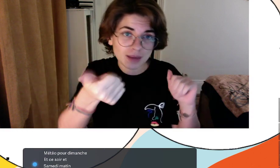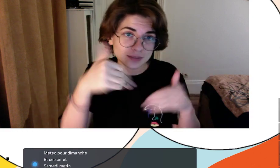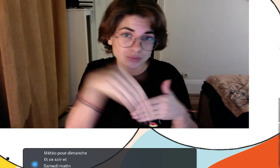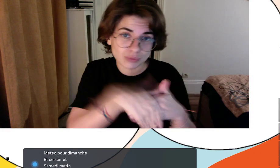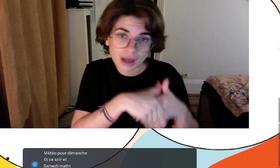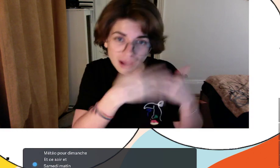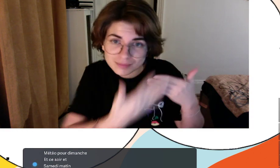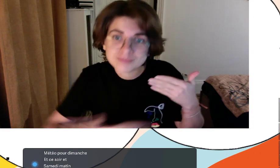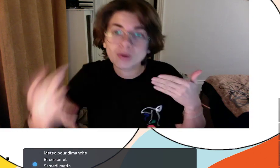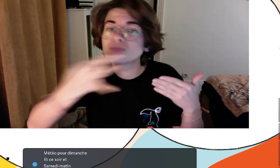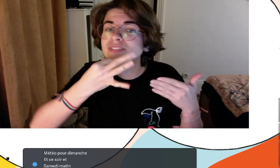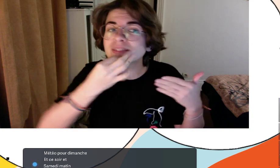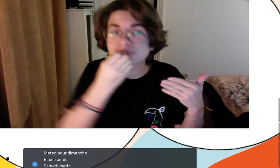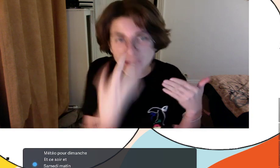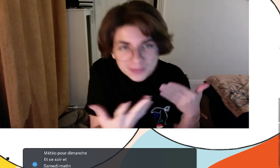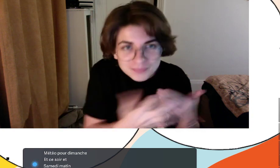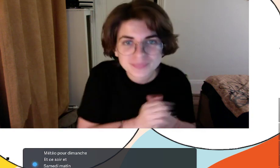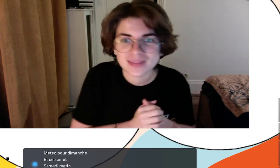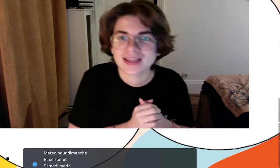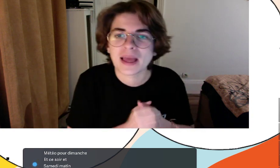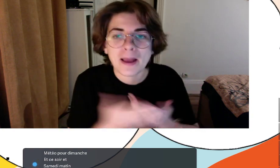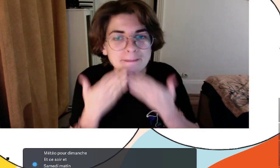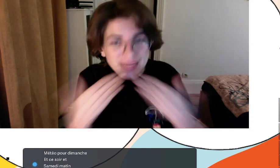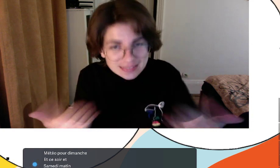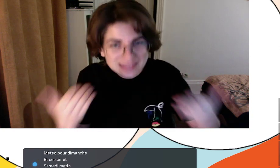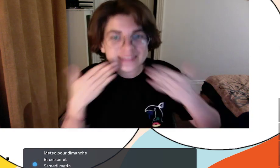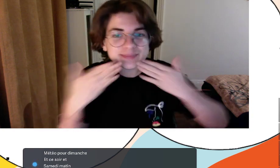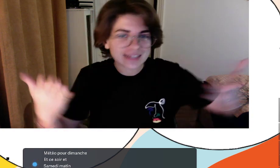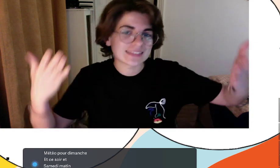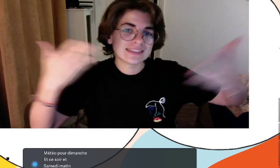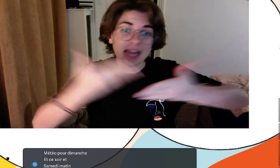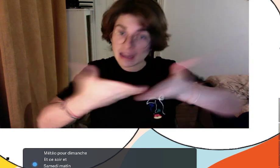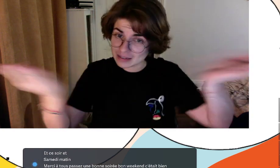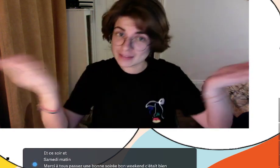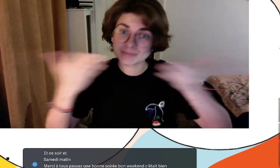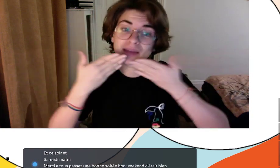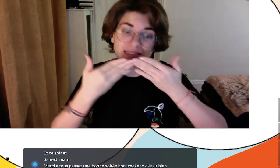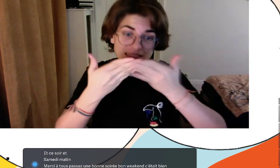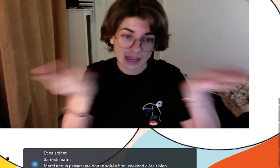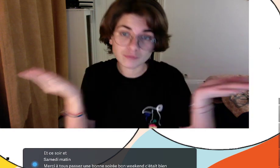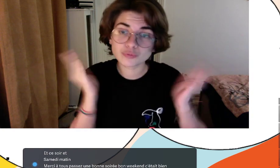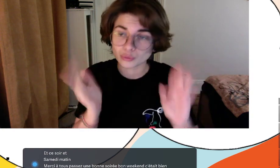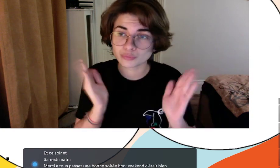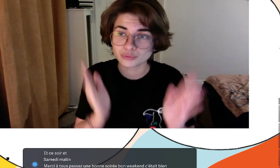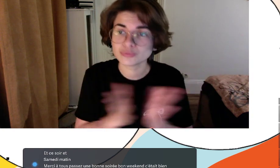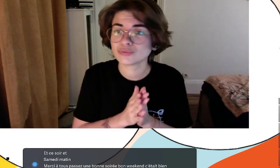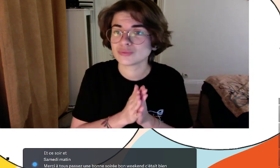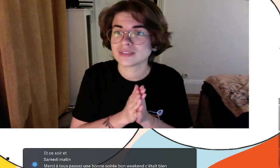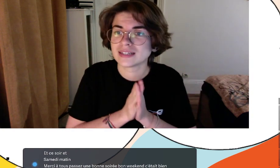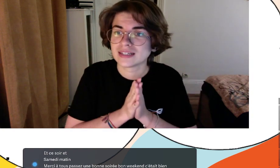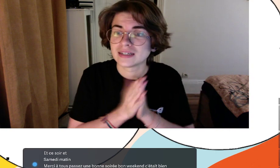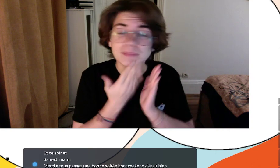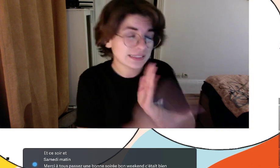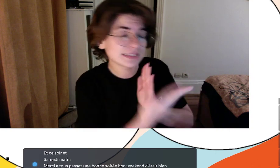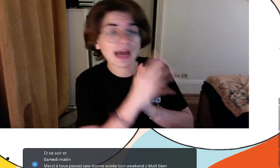week-end demain soir. Profitez bien. Merci, merci. Allez, merci à vous surtout.